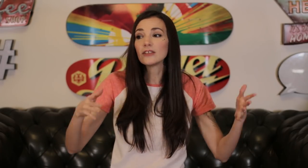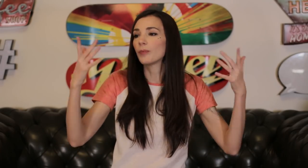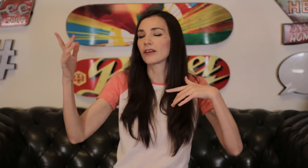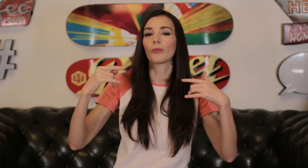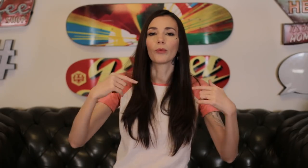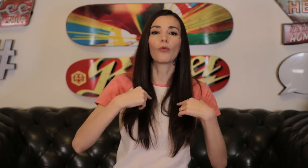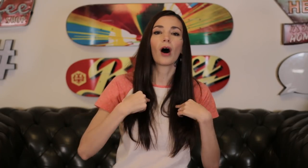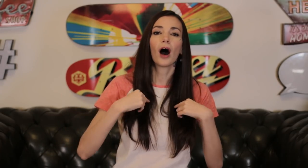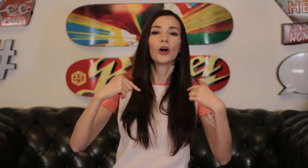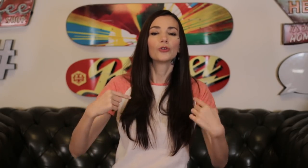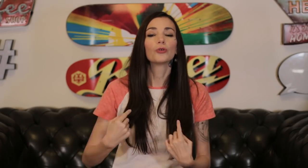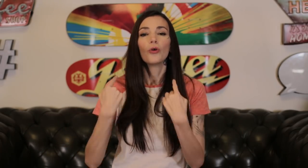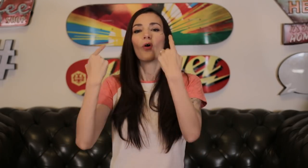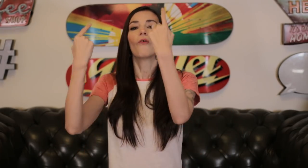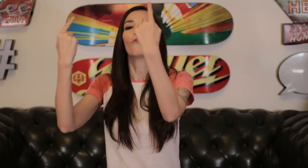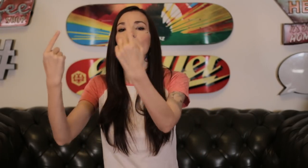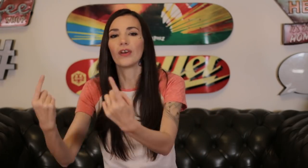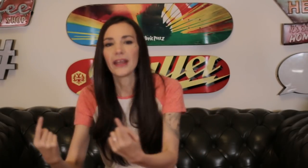par exemple, moi, je vais